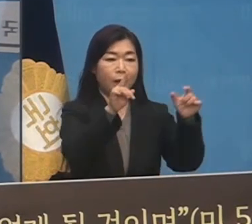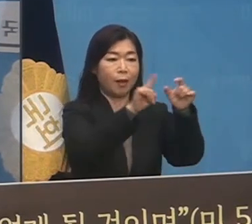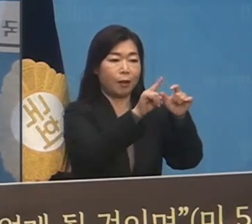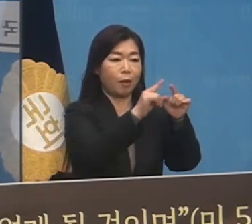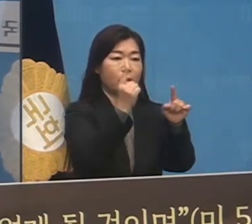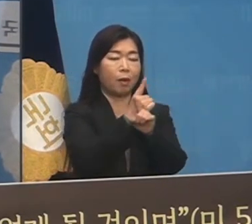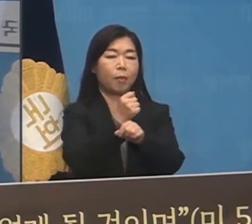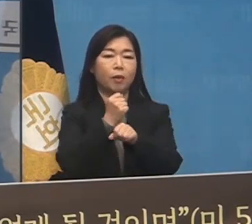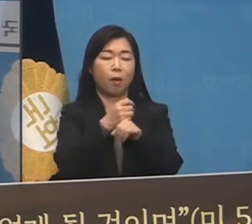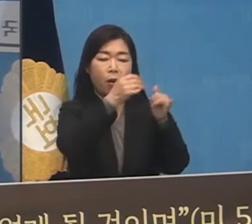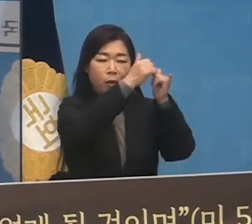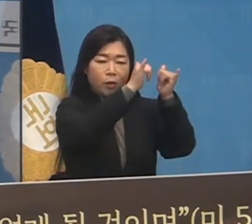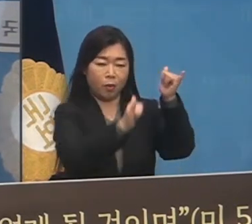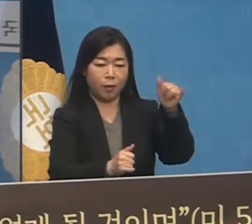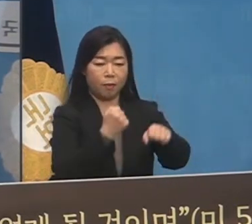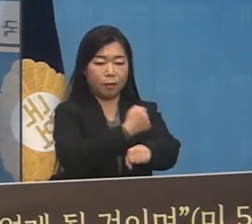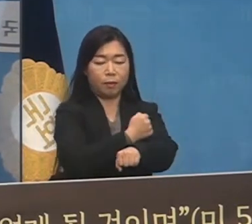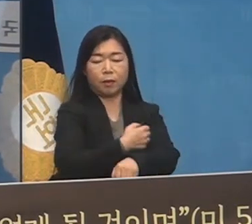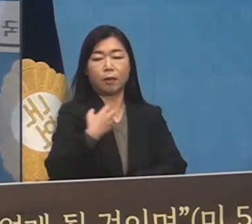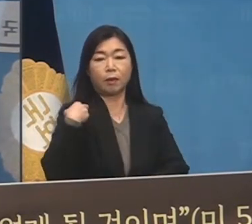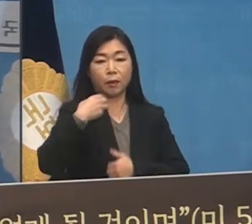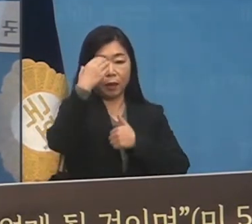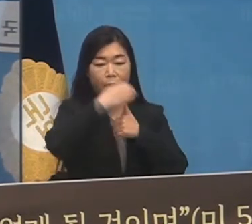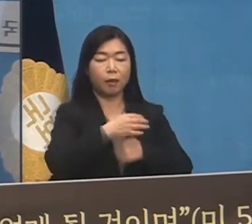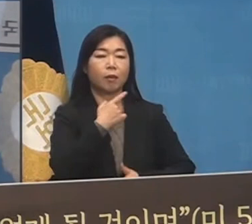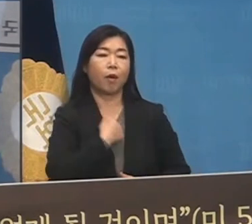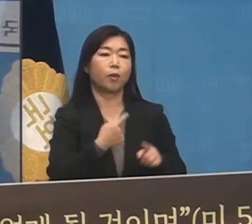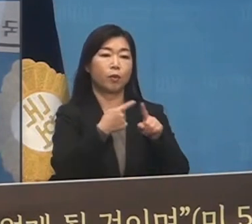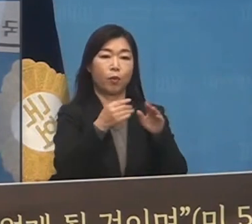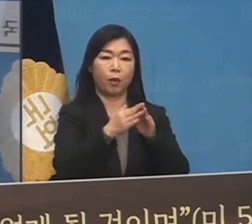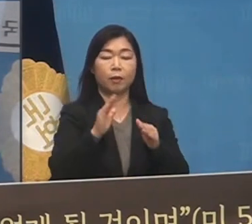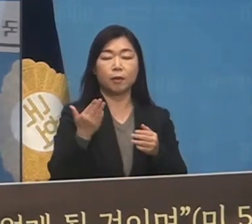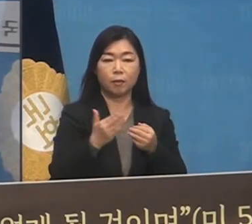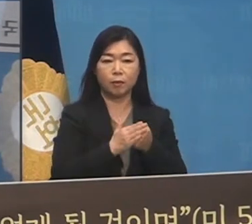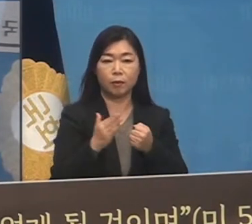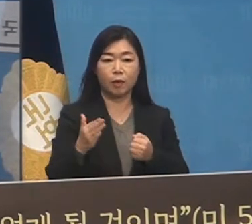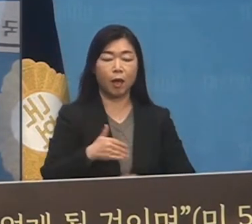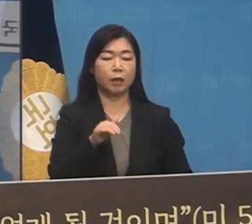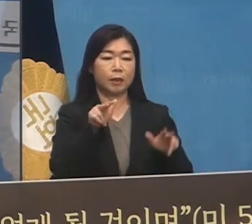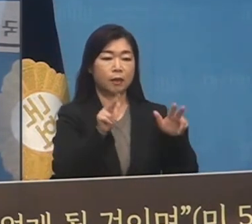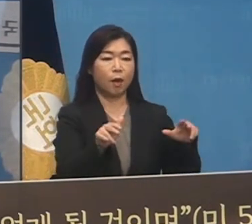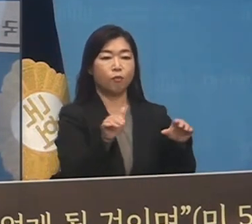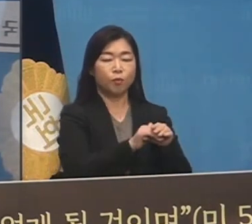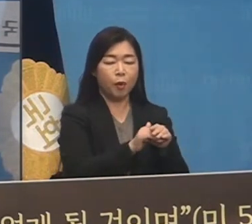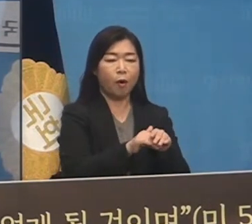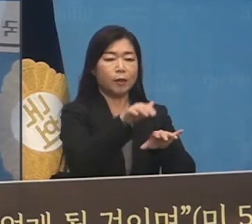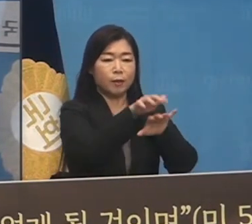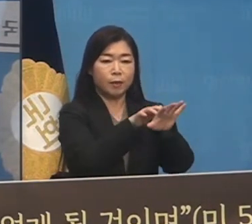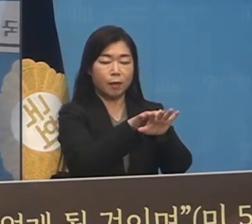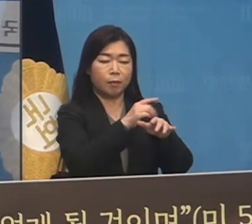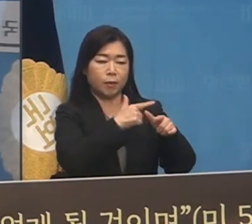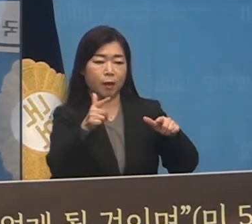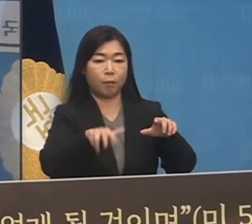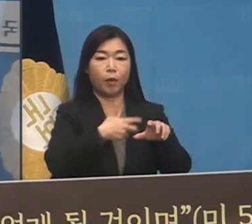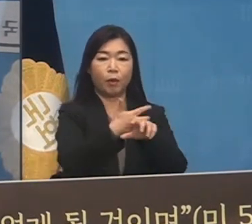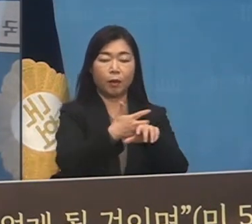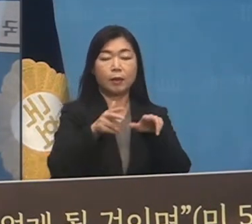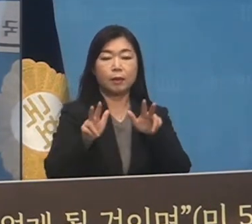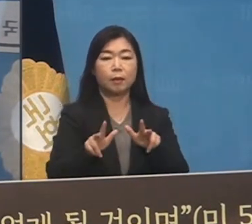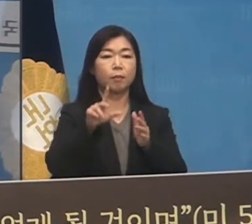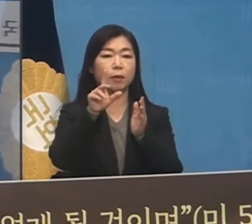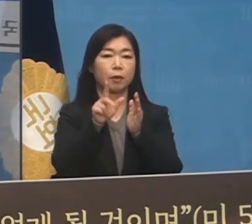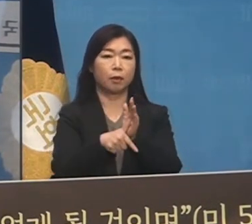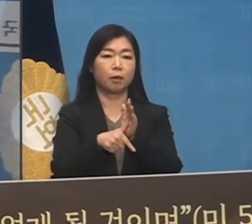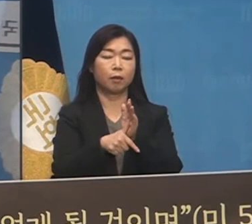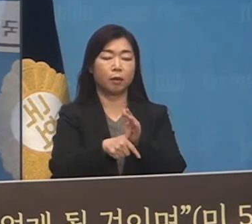바꿔가며 역사적 소임을 다했던 이 땅의 교회였기에 문명과 체제 대전환의 이